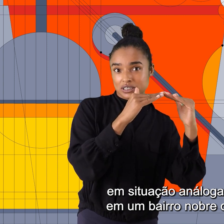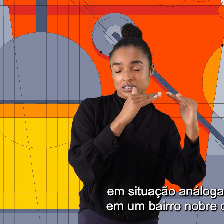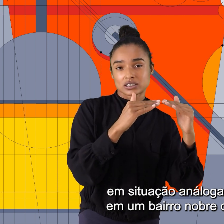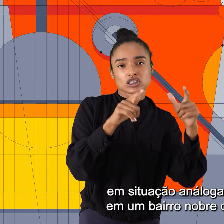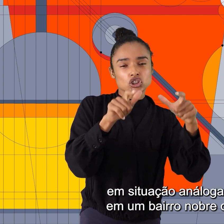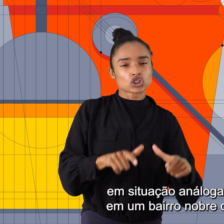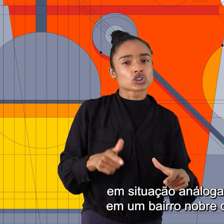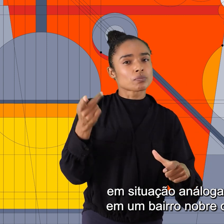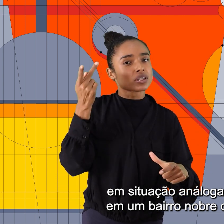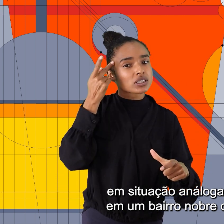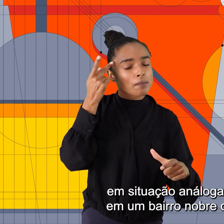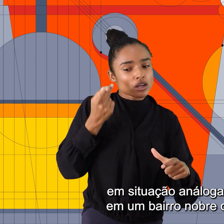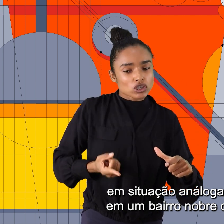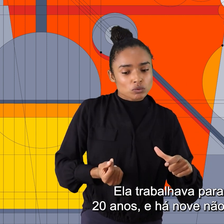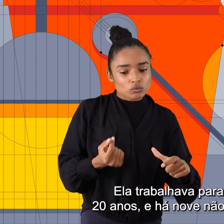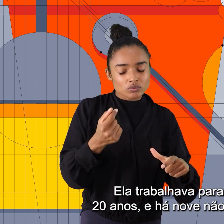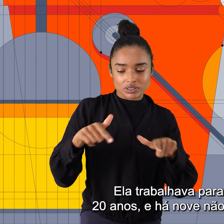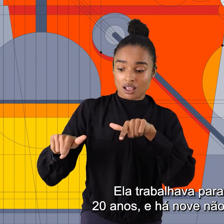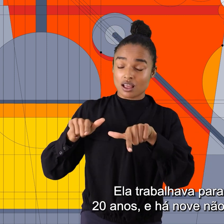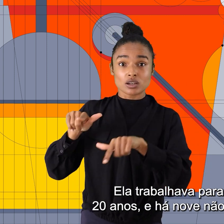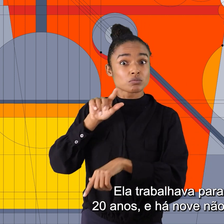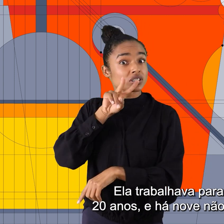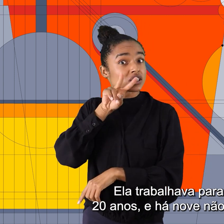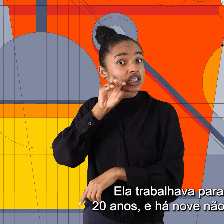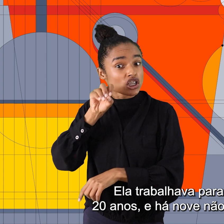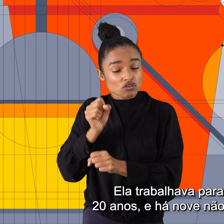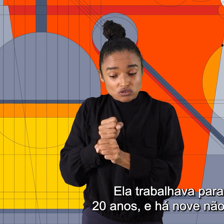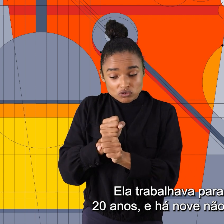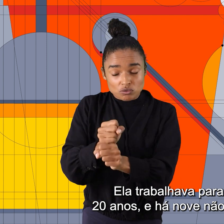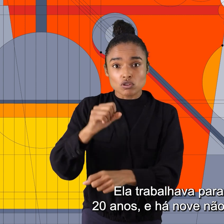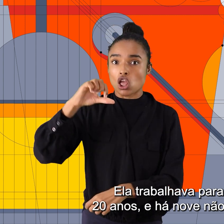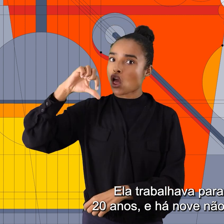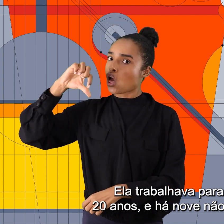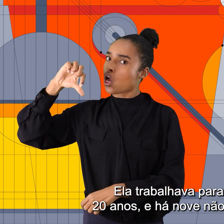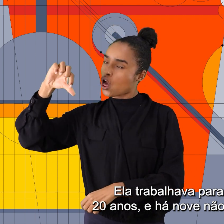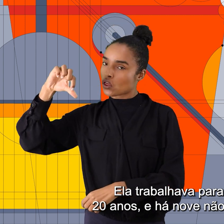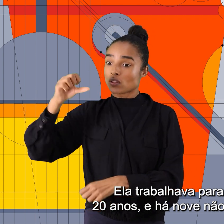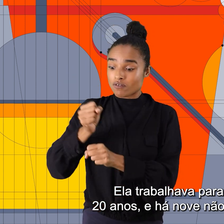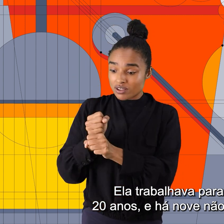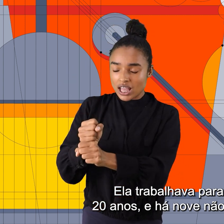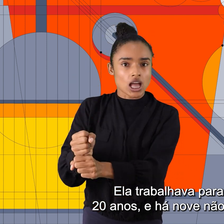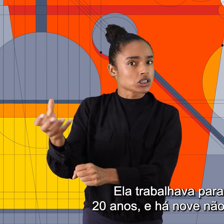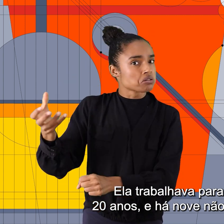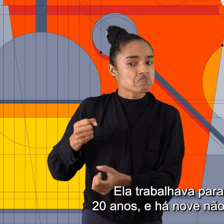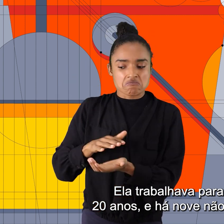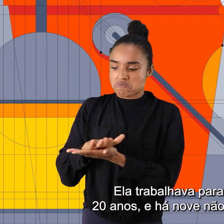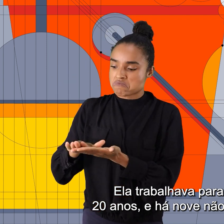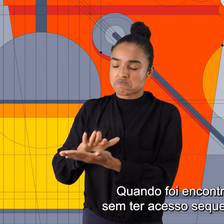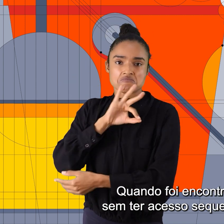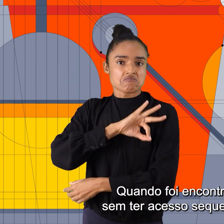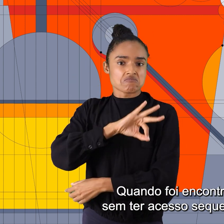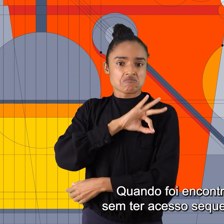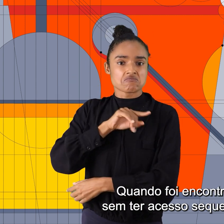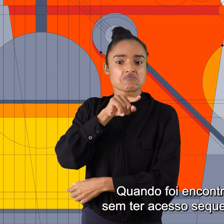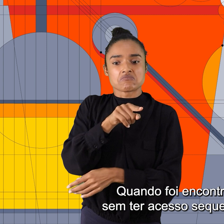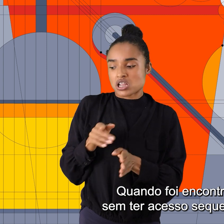escravidão em um bairro nobre de São Paulo. Ela trabalhava para a família há 20 anos e há 9 não recebia salário.